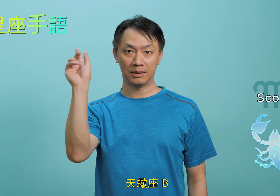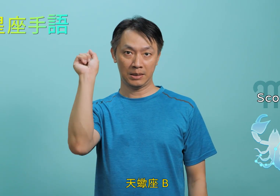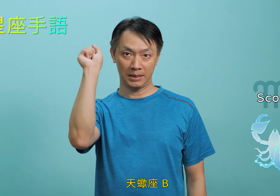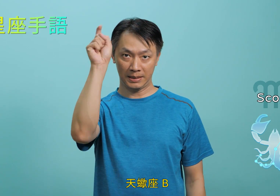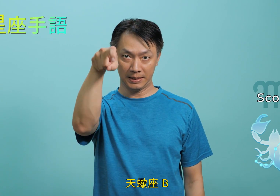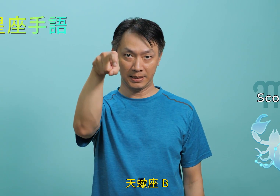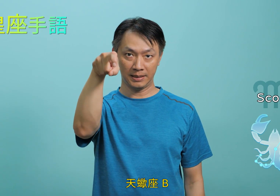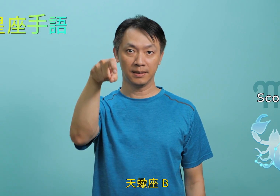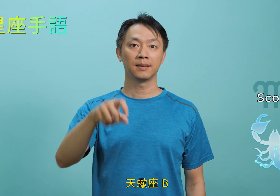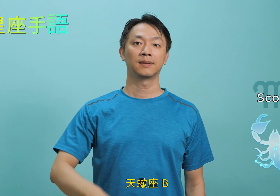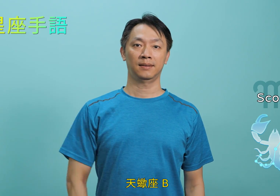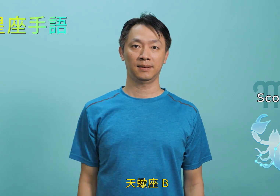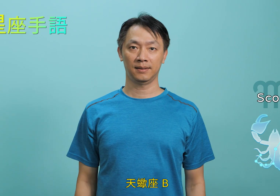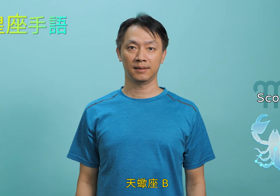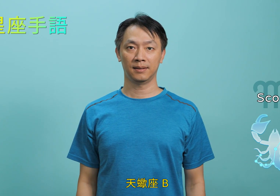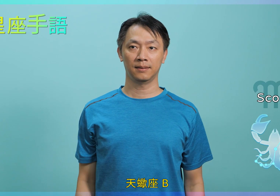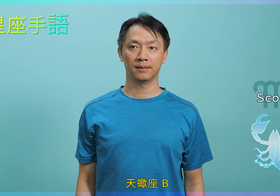天蝎座 B，